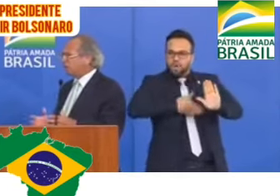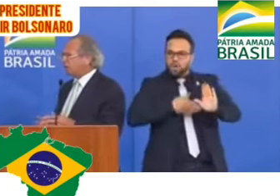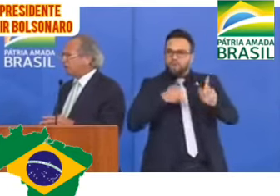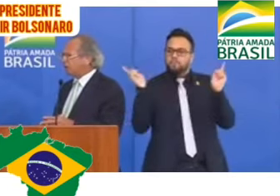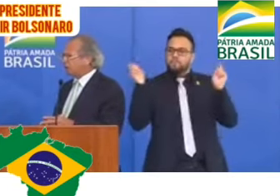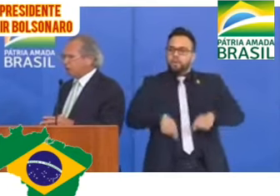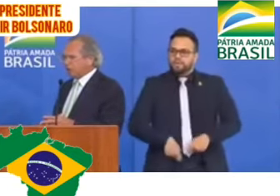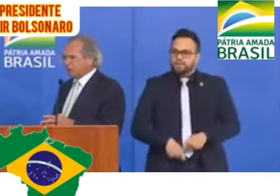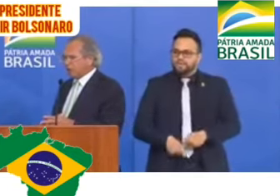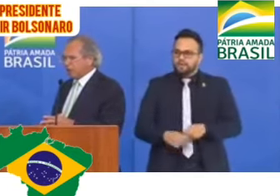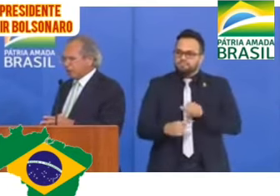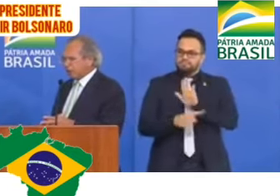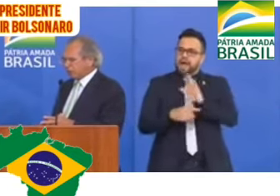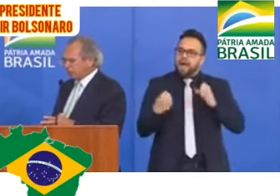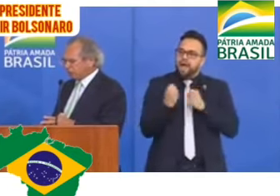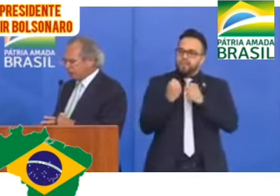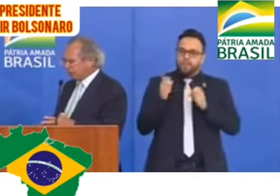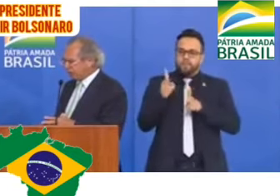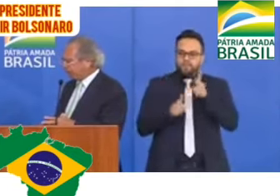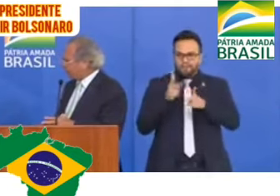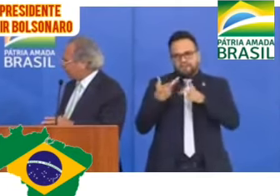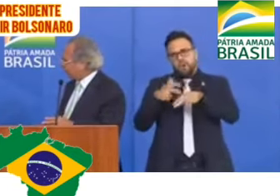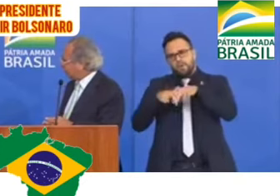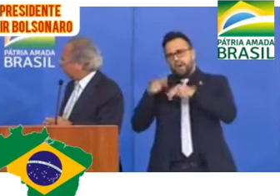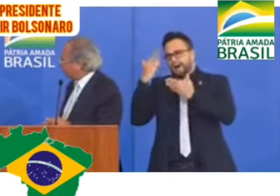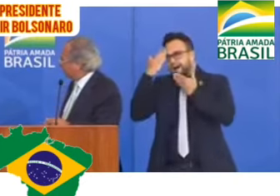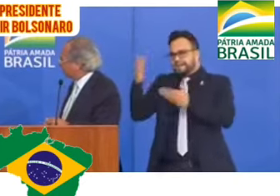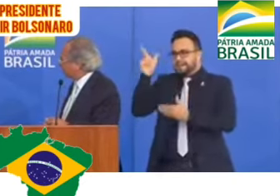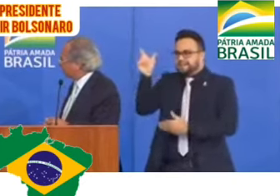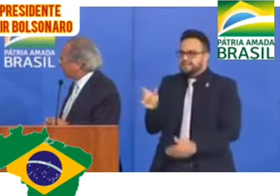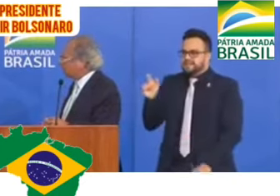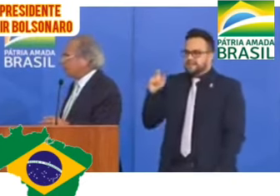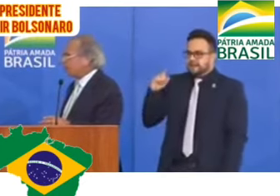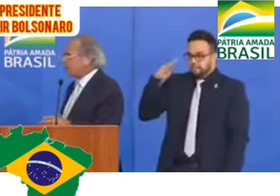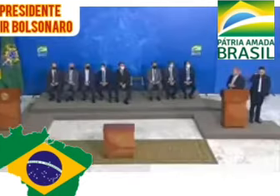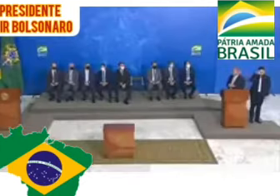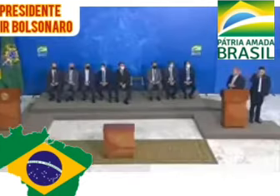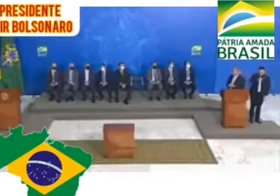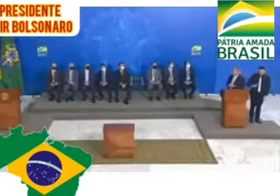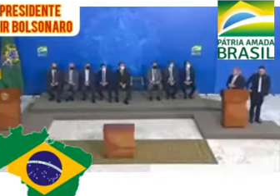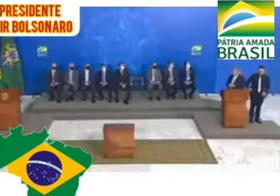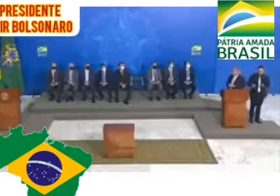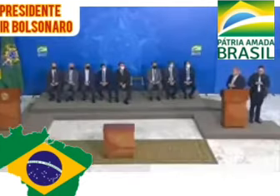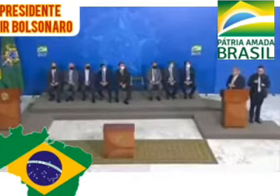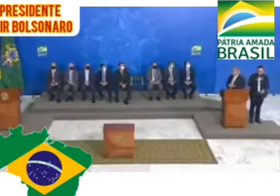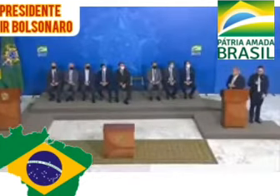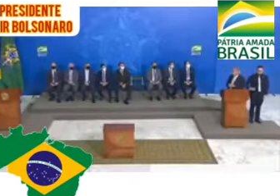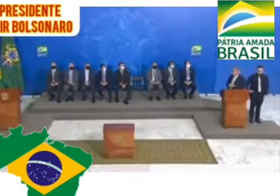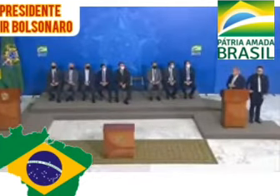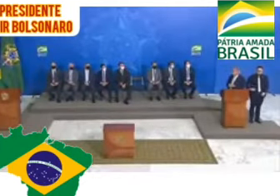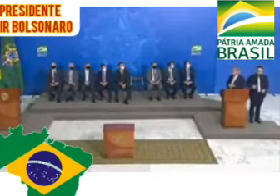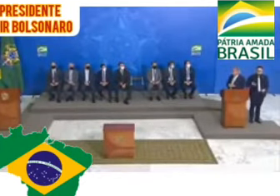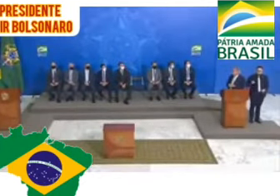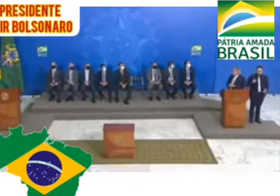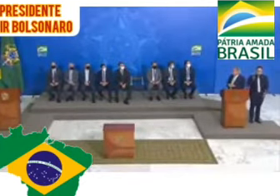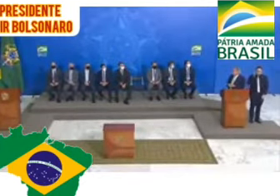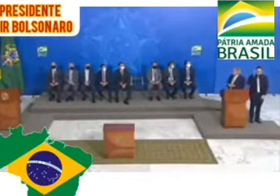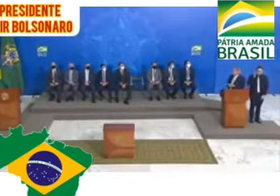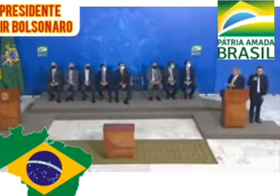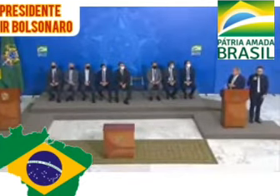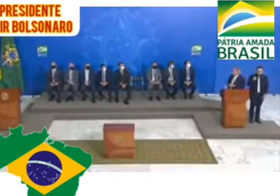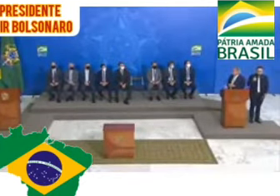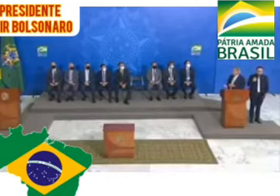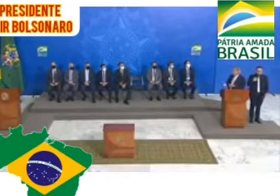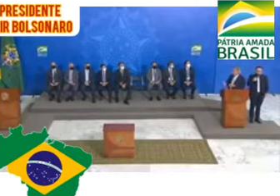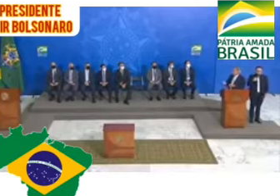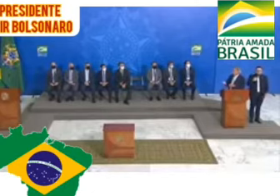vida de uma população. Então, eu agradeço muito ao presidente a confiança, agradeço aos ministros a colaboração e o trabalho. Não tem sido fácil, porque,